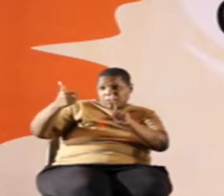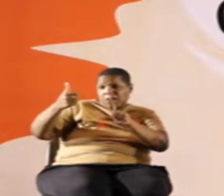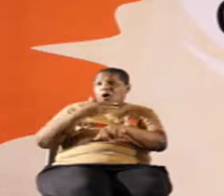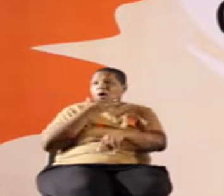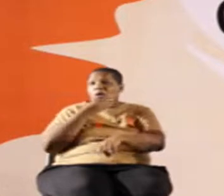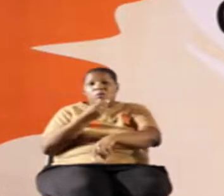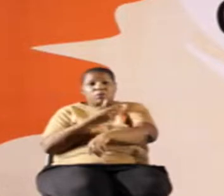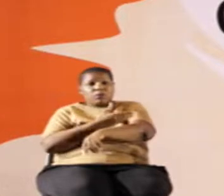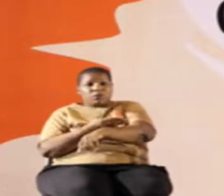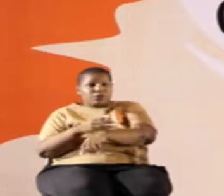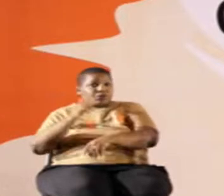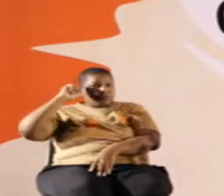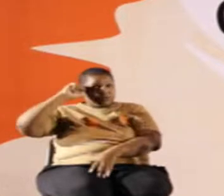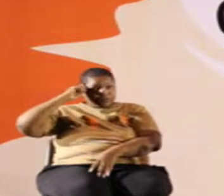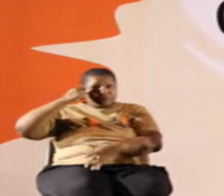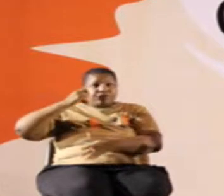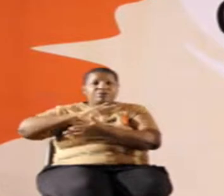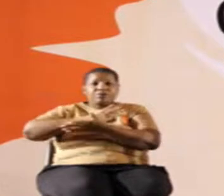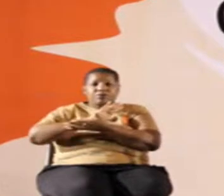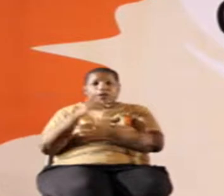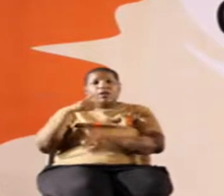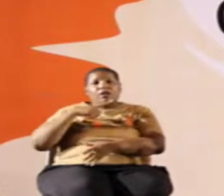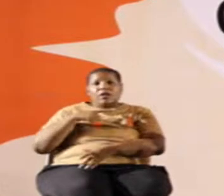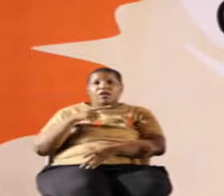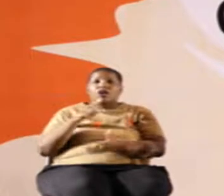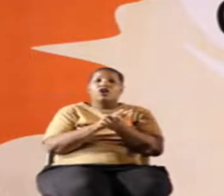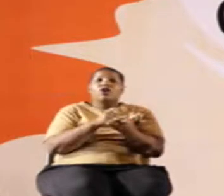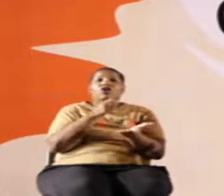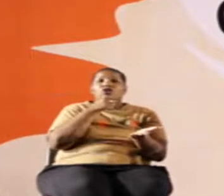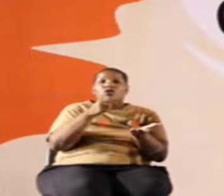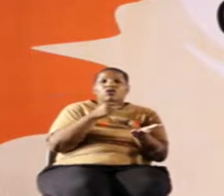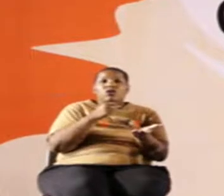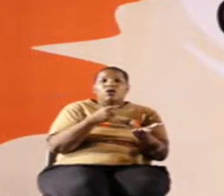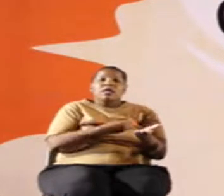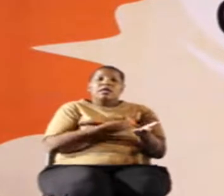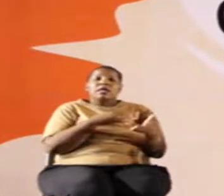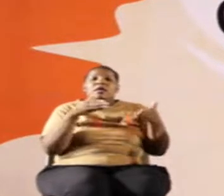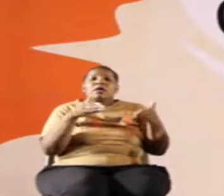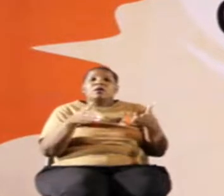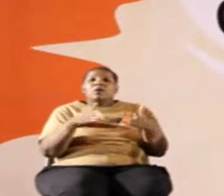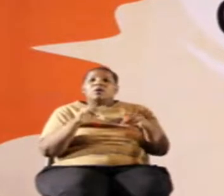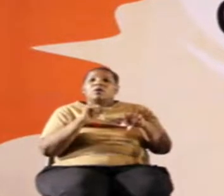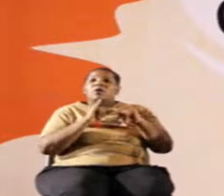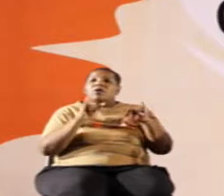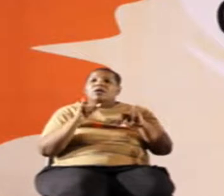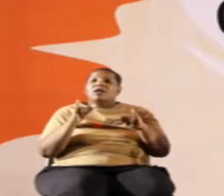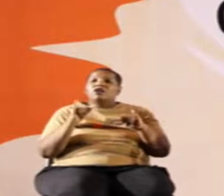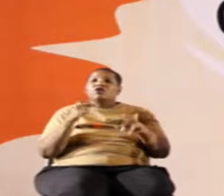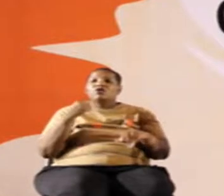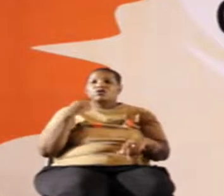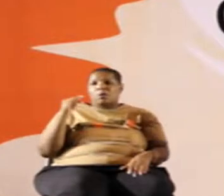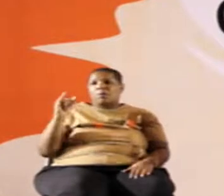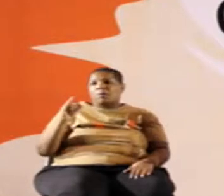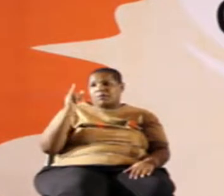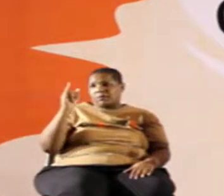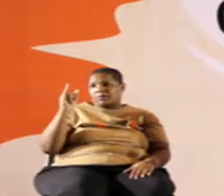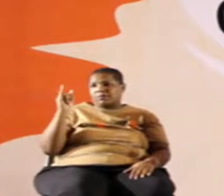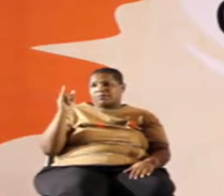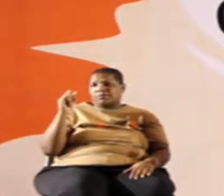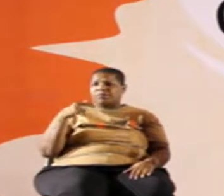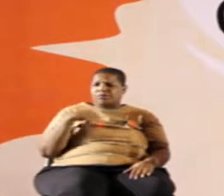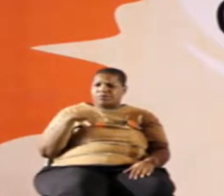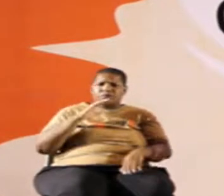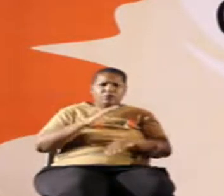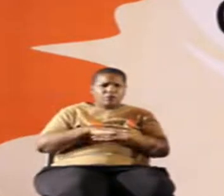e mulheres negros e negras como jornalistas atuando em programas de ponta. E o que é